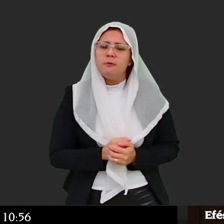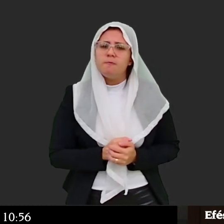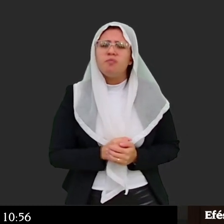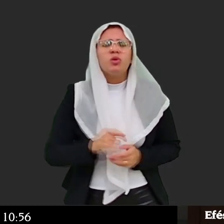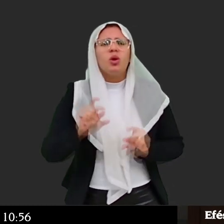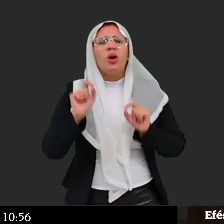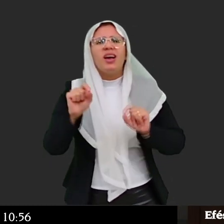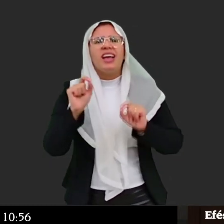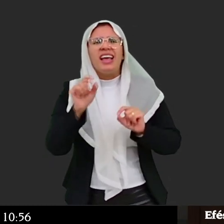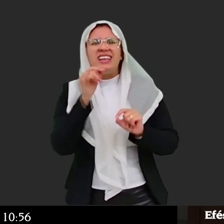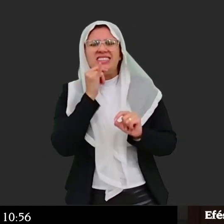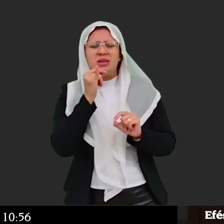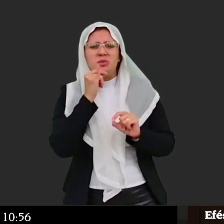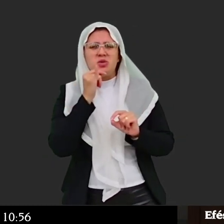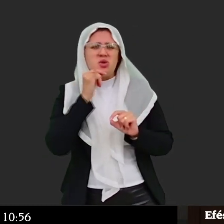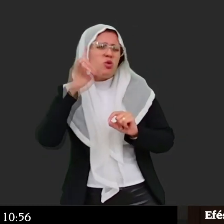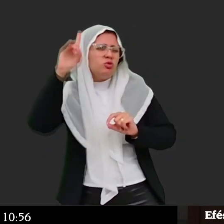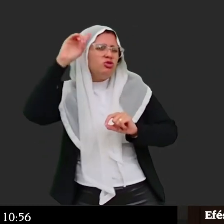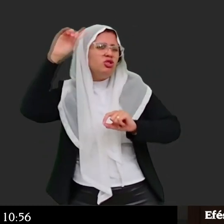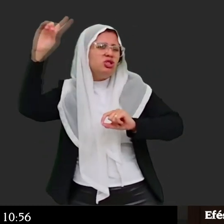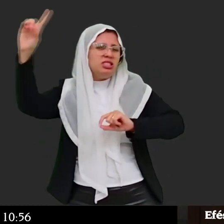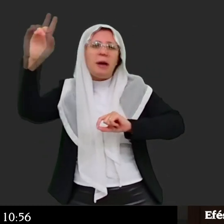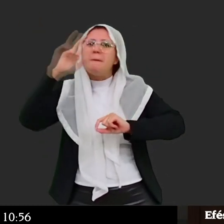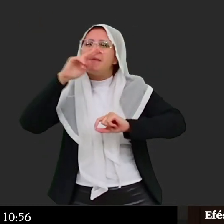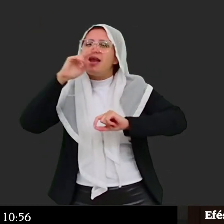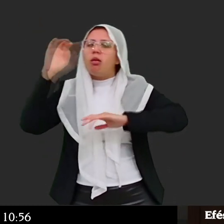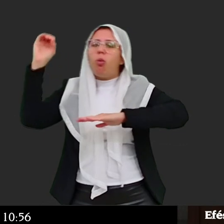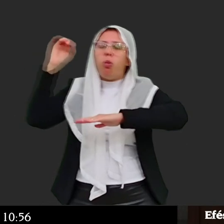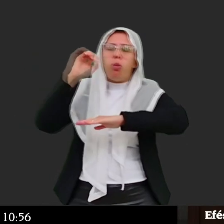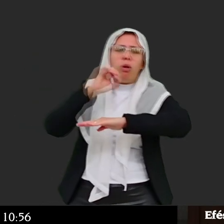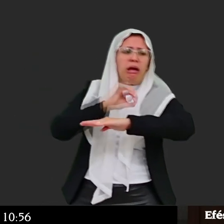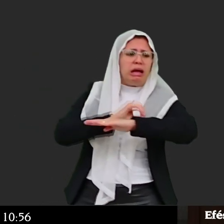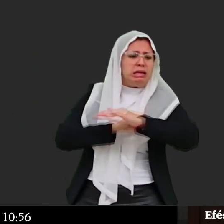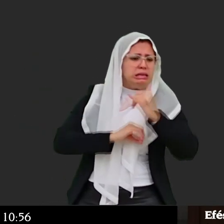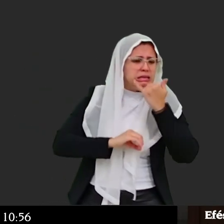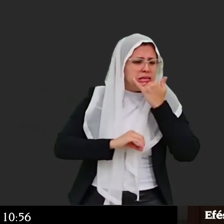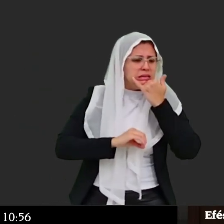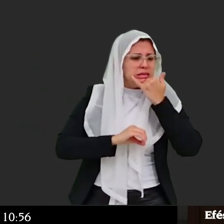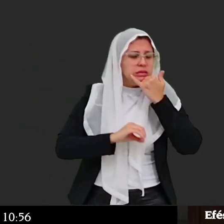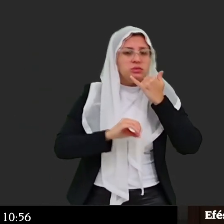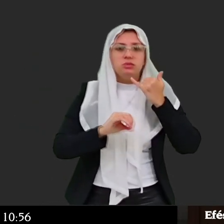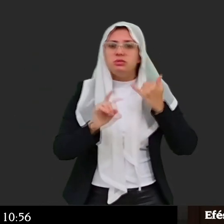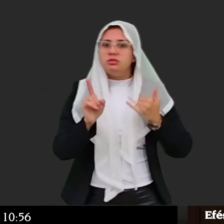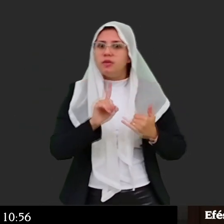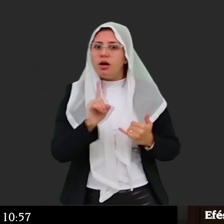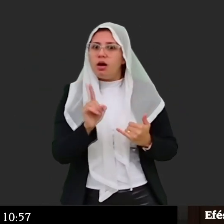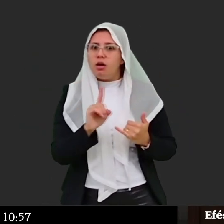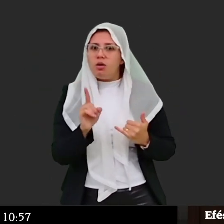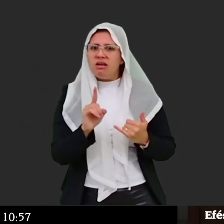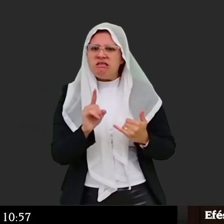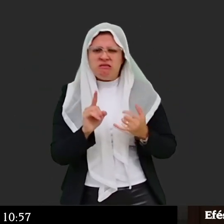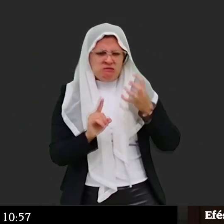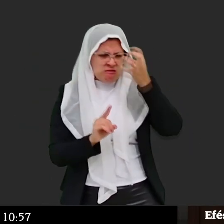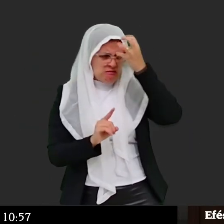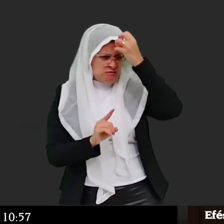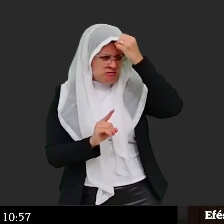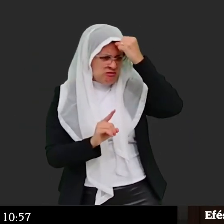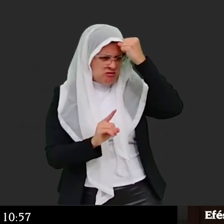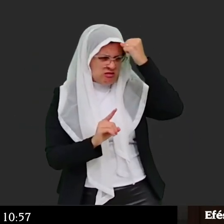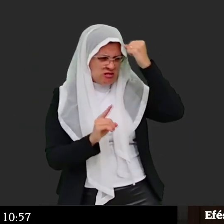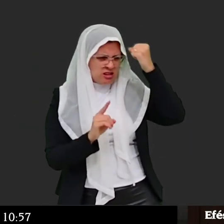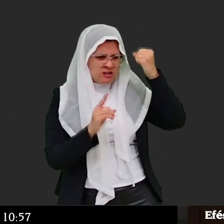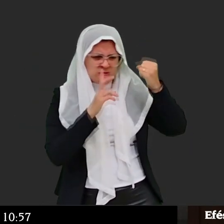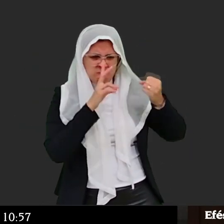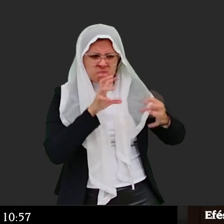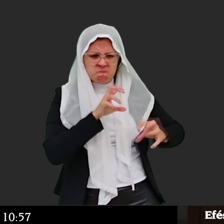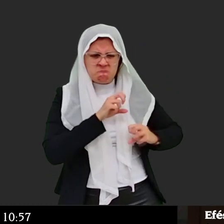é, não deixe passar o dia sem consertar o erro cometido pela ira, porque a ira